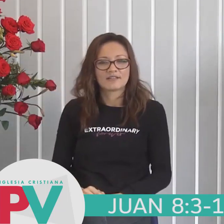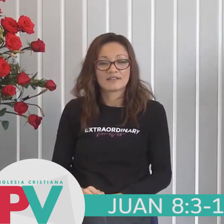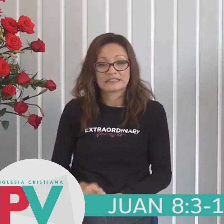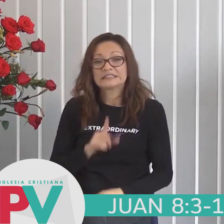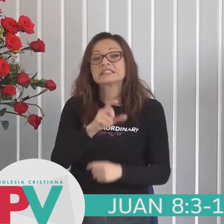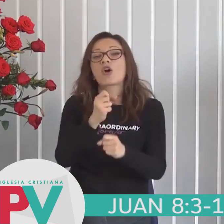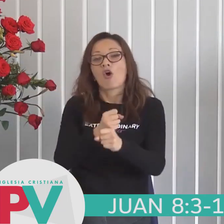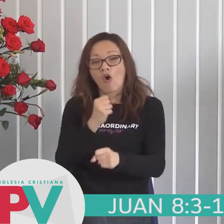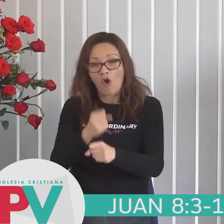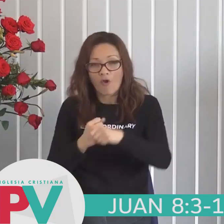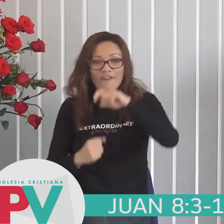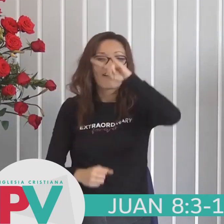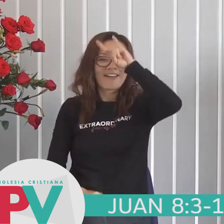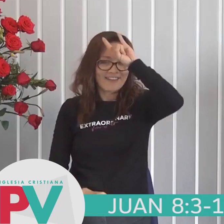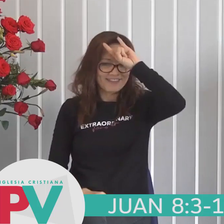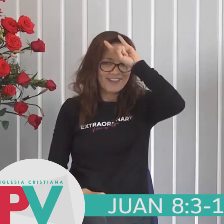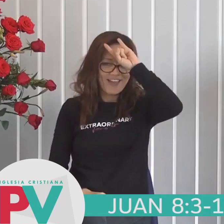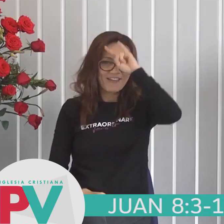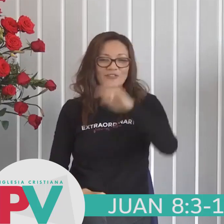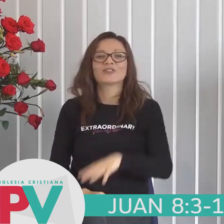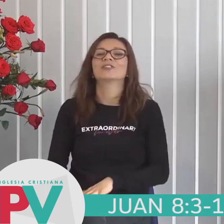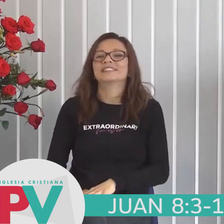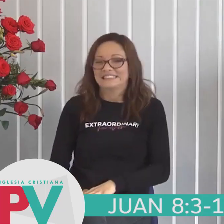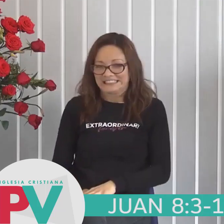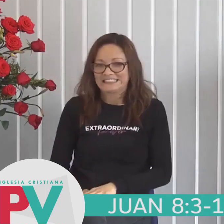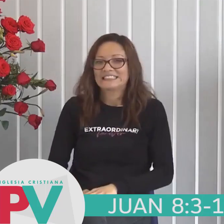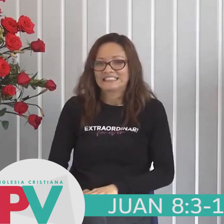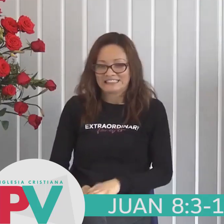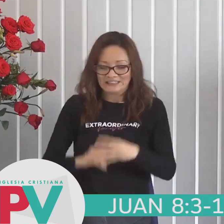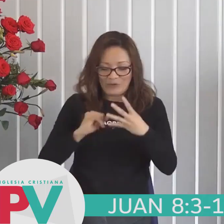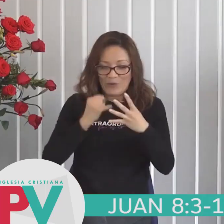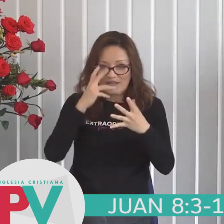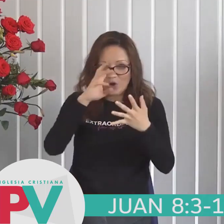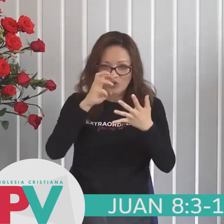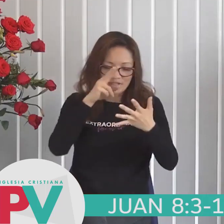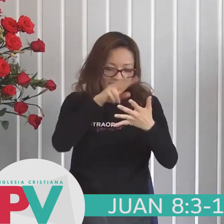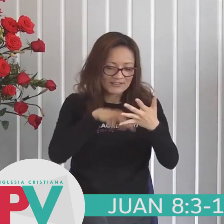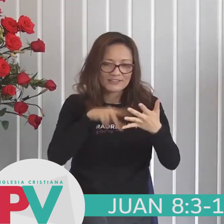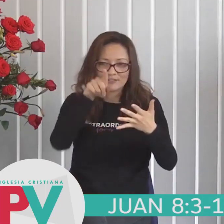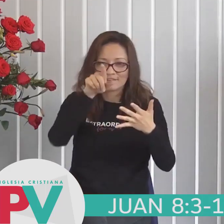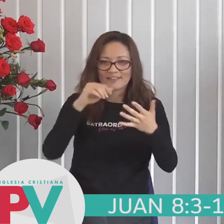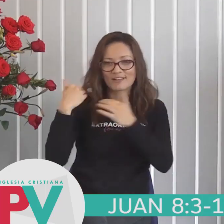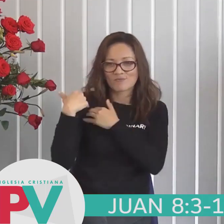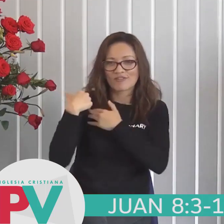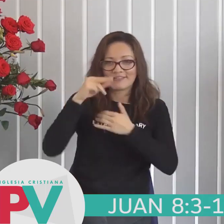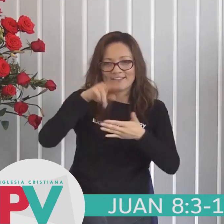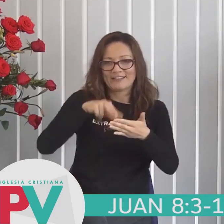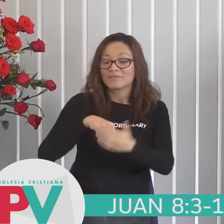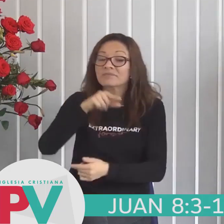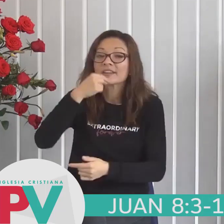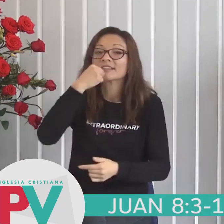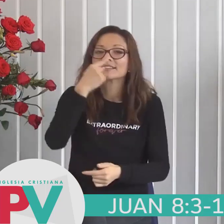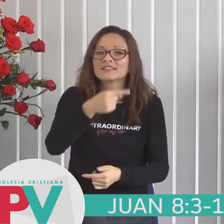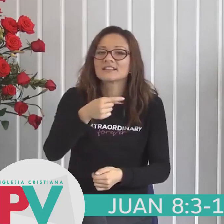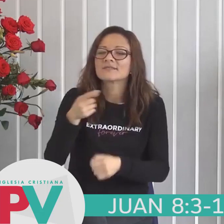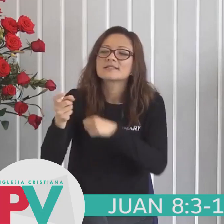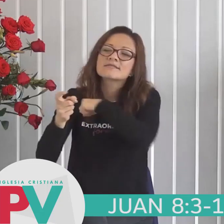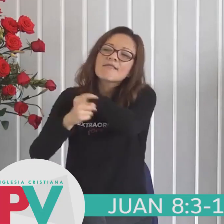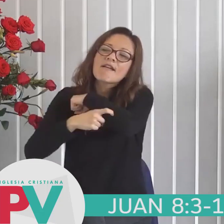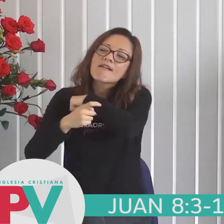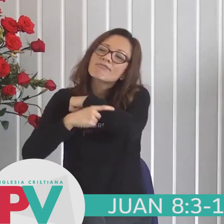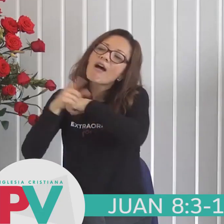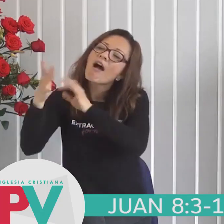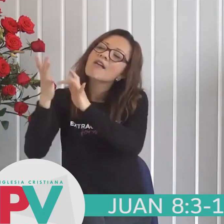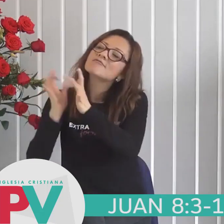La obra del diablo. Después se lo dirá, aquí en el capítulo 8, lea la casa capítulo 8. Dice, mas esto decían tentándole para